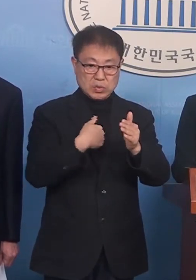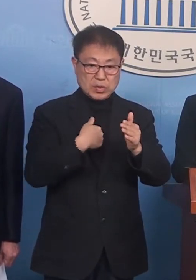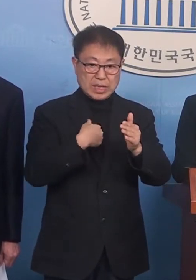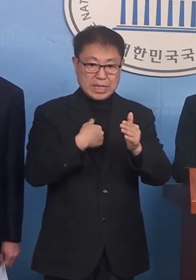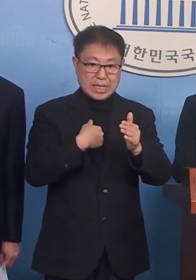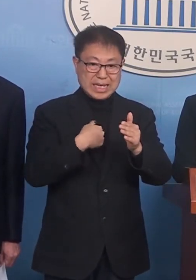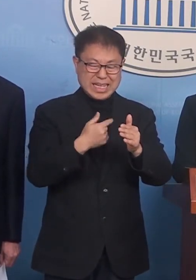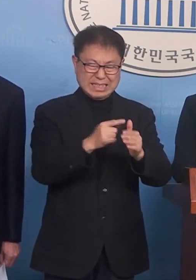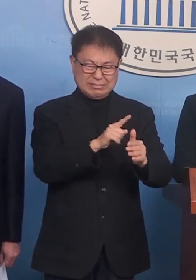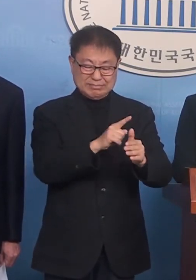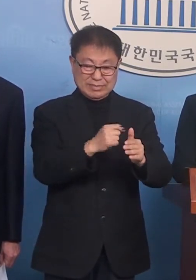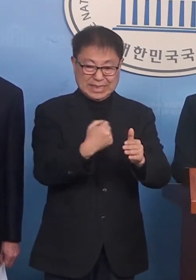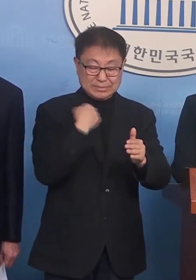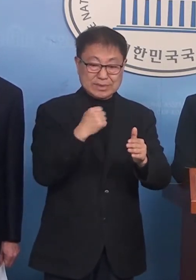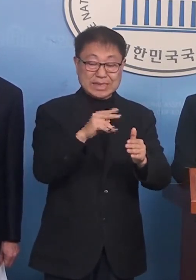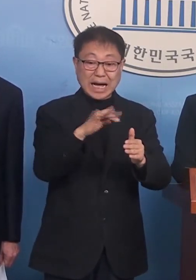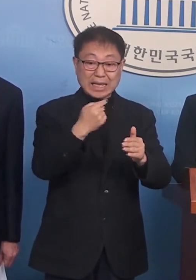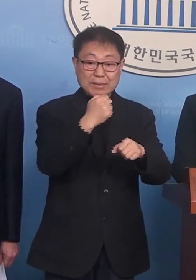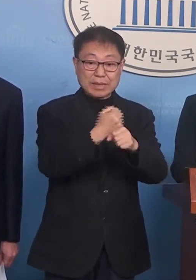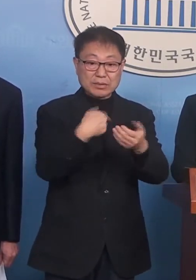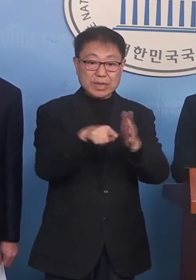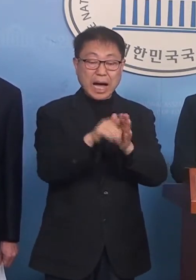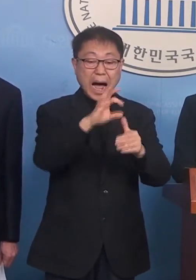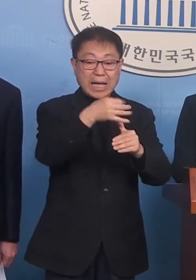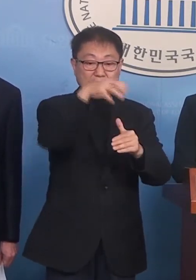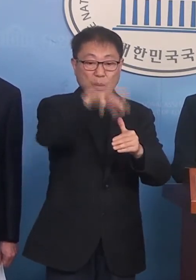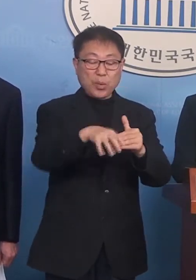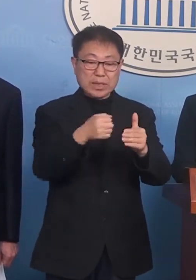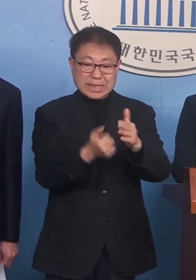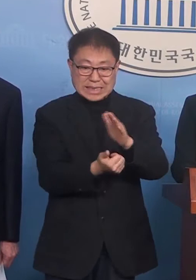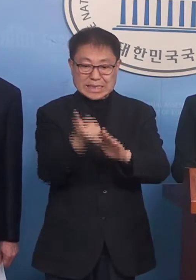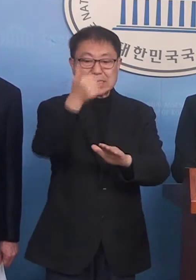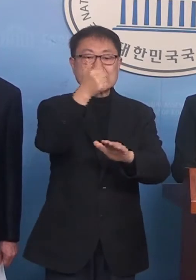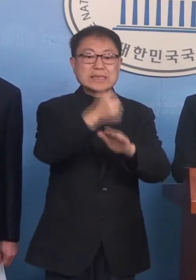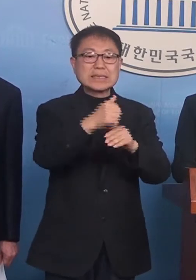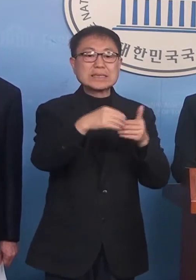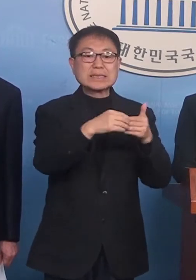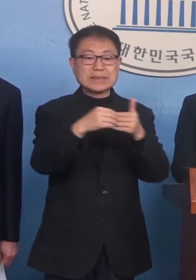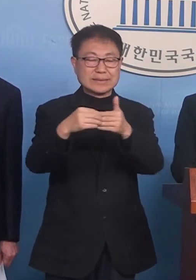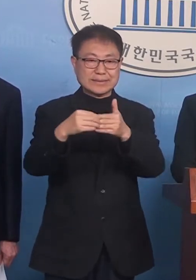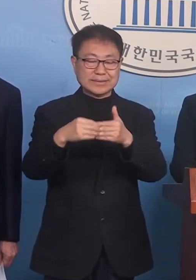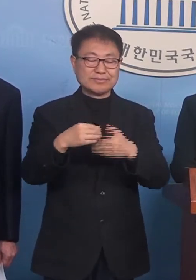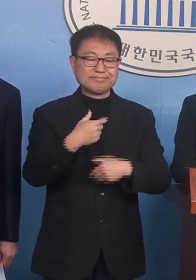제1야당으로 만들기 위해 안양 동안을에서 승리를 이끌어내겠습니다.